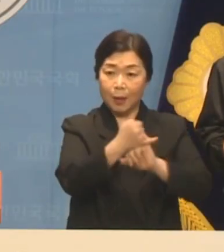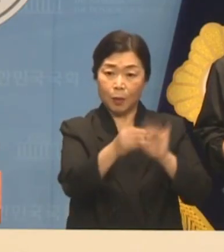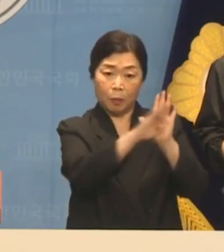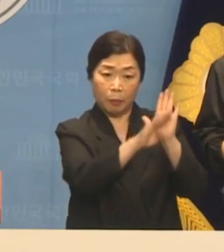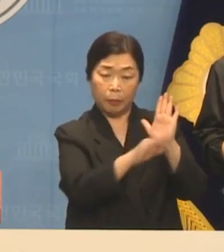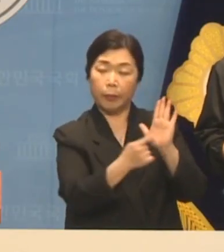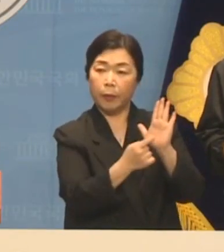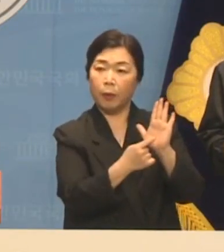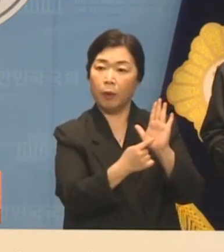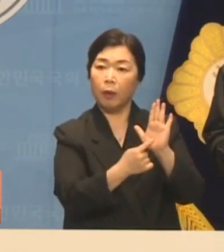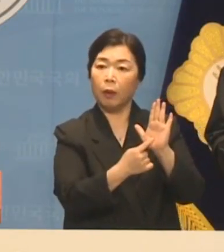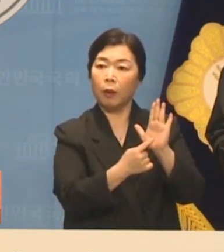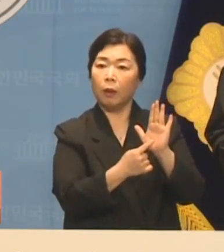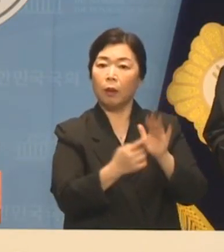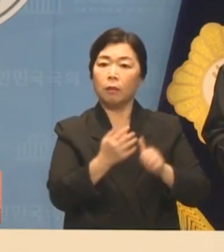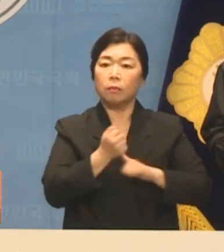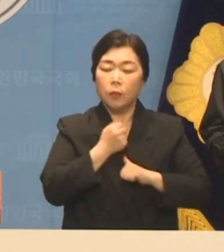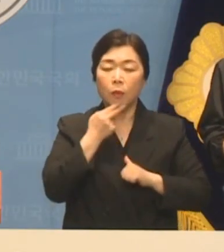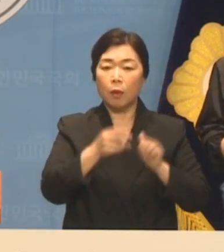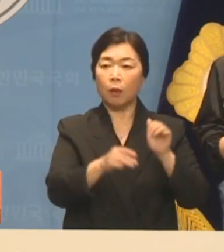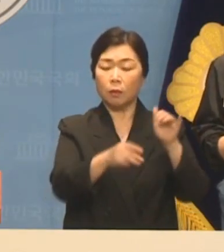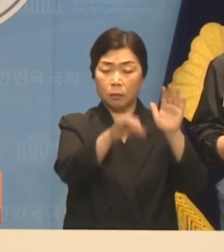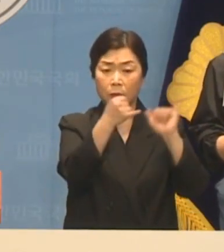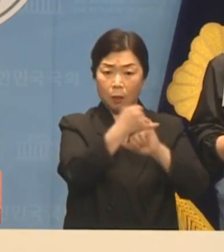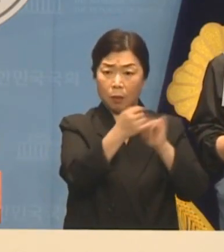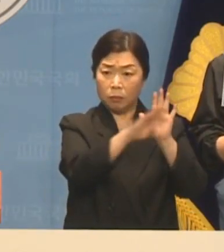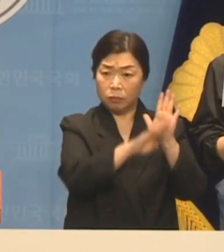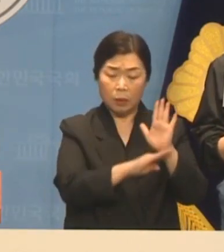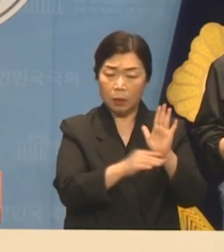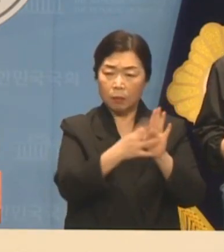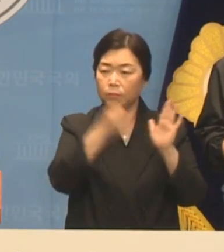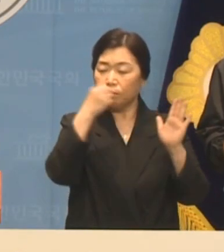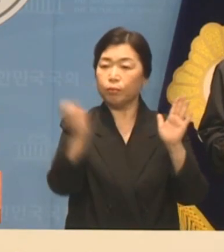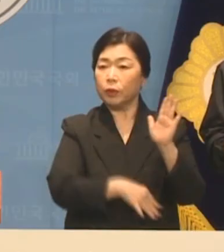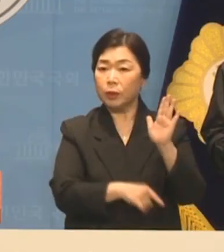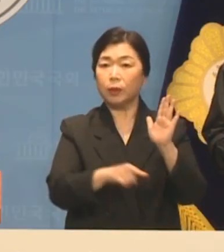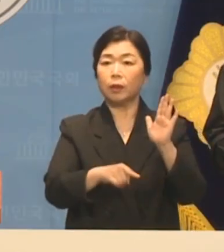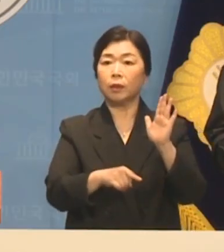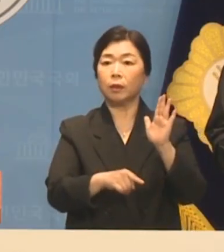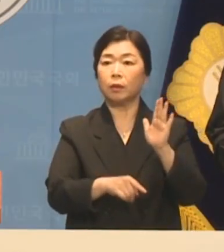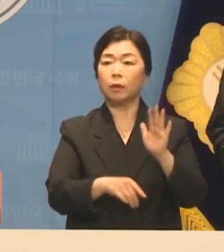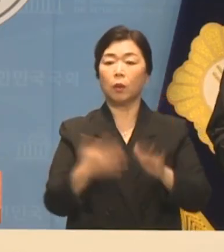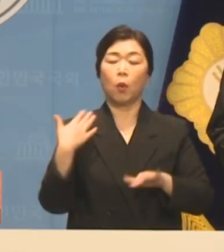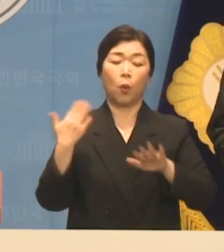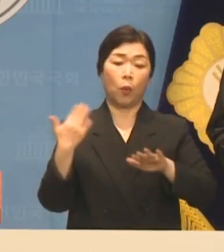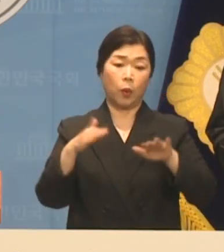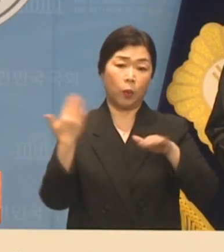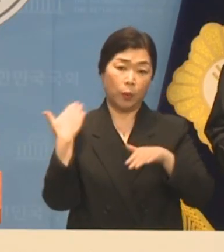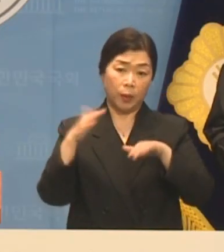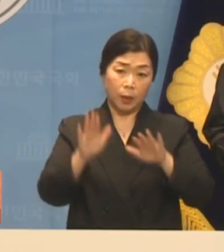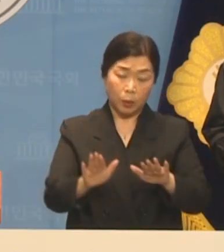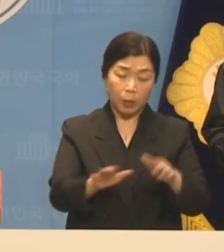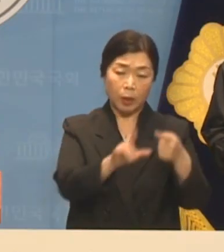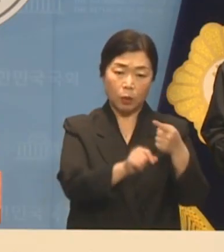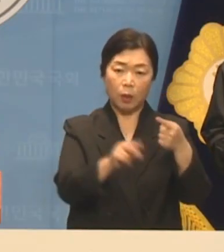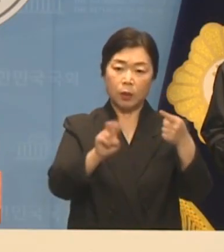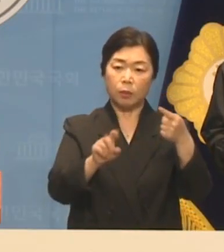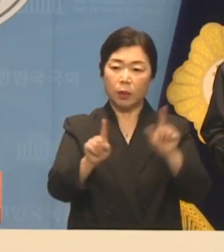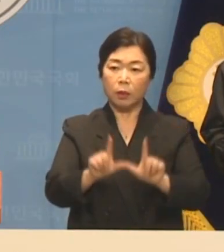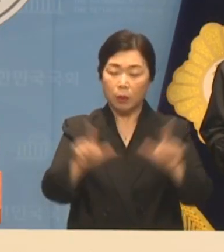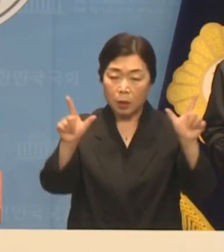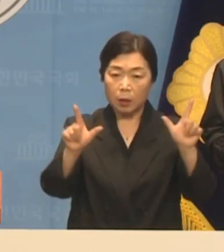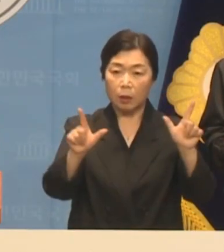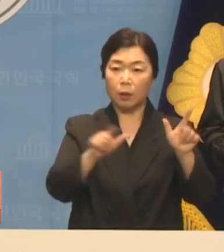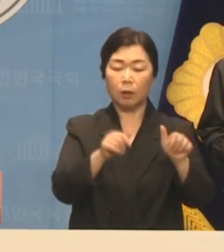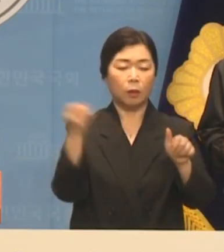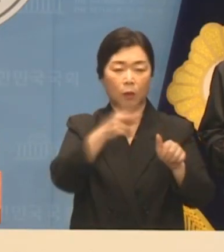우리는 묻고 싶습니다. 1월 22일 국회 환경노동위원회 청문회에서 노조 활동을 보장하겠다고 했던 쿠팡 강한승 대표와